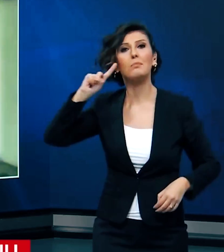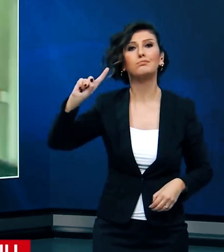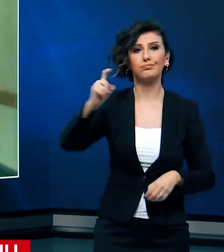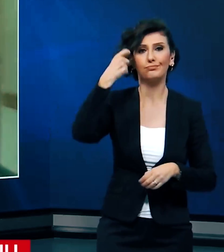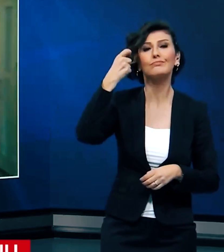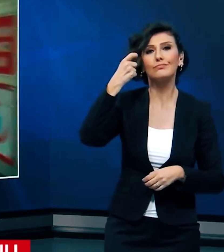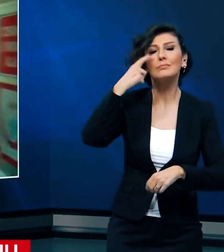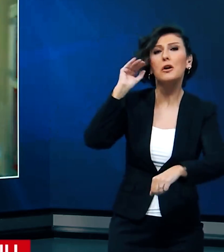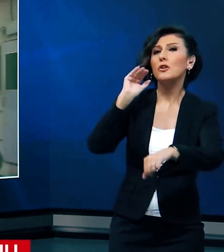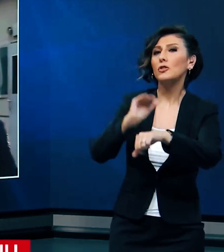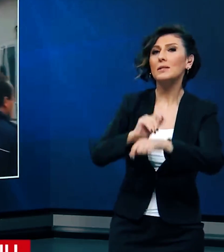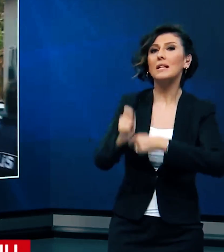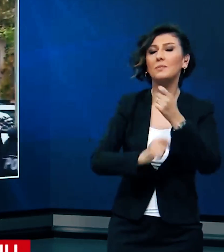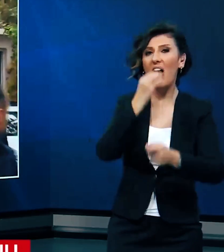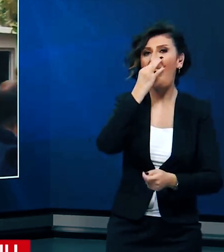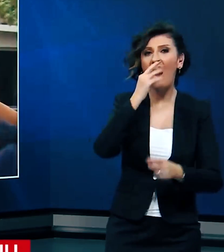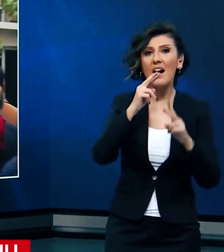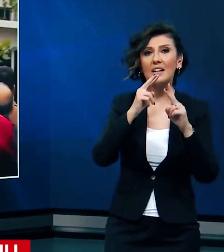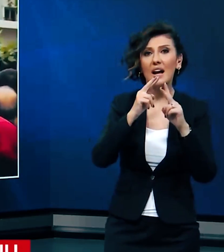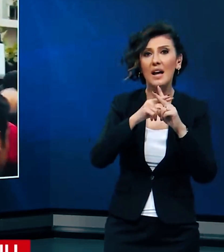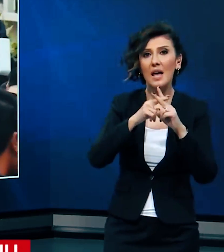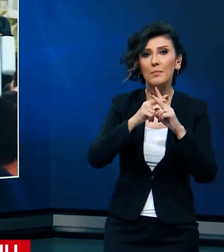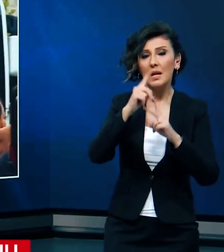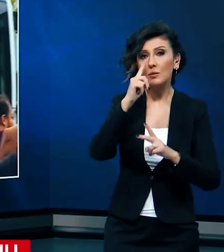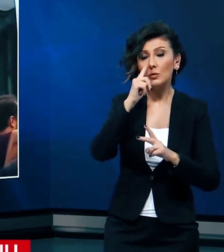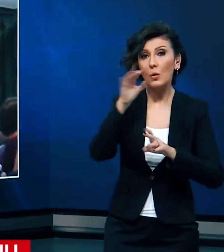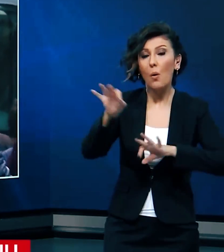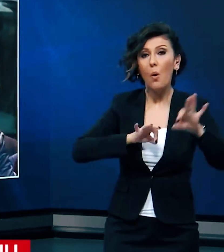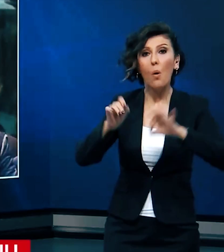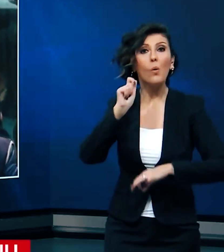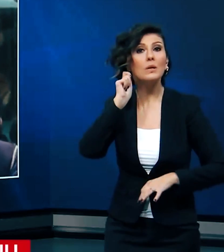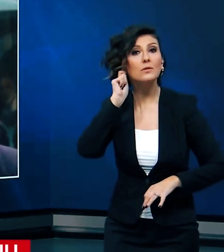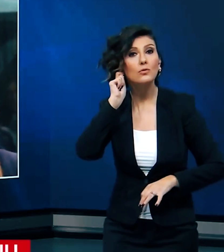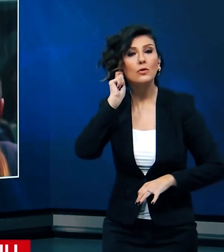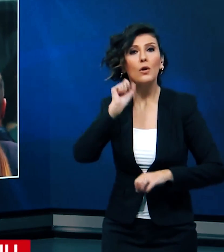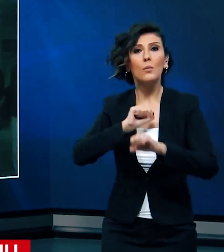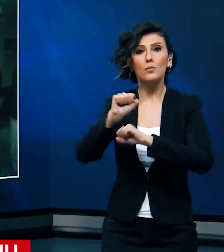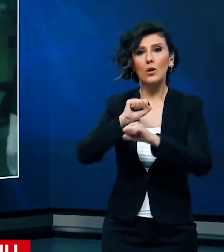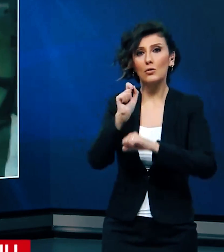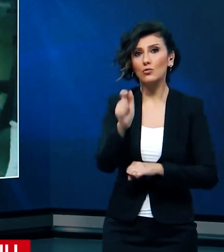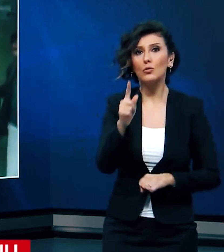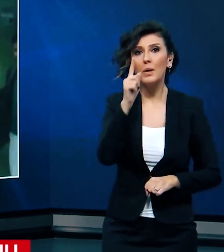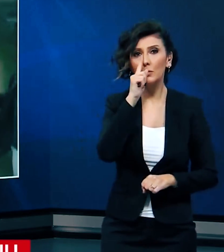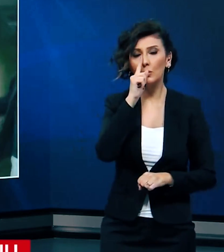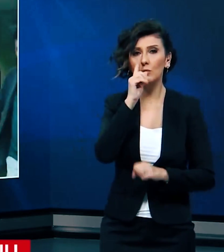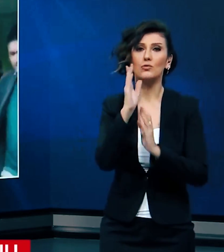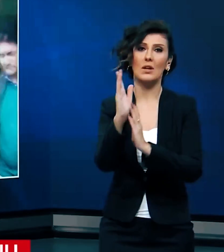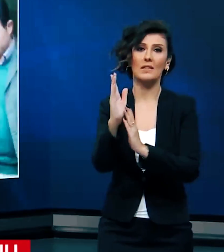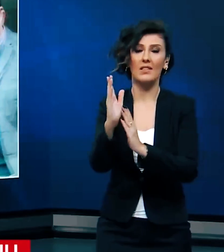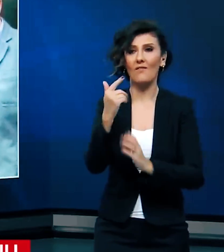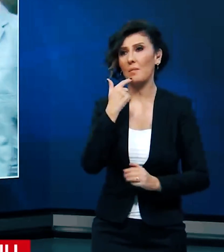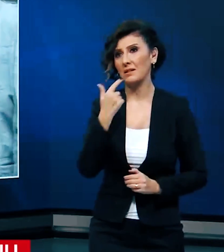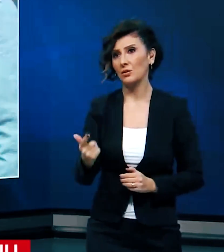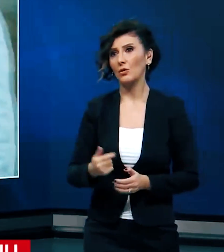haberleştikleri tespit edildi. Gözaltı işlemlerine Ankara Emniyet Müdürlüğü Organize Suçlarla Mücadele Şube